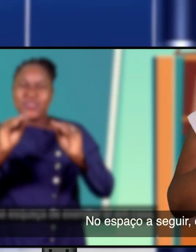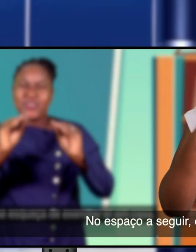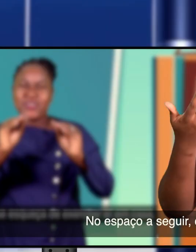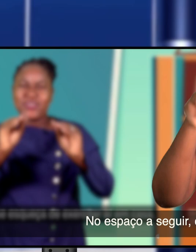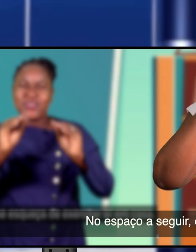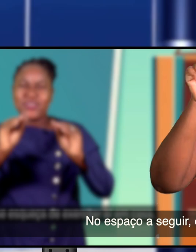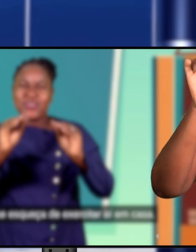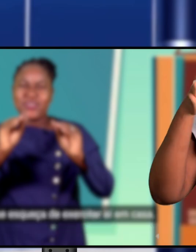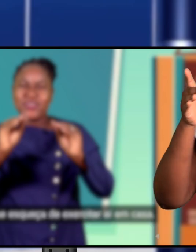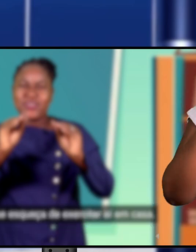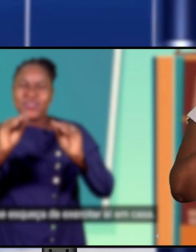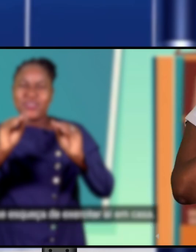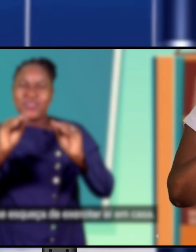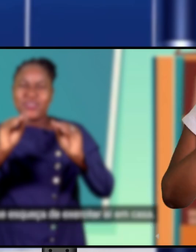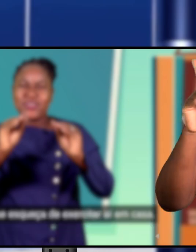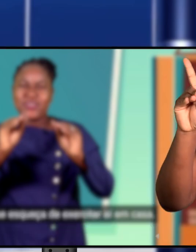sobre a deficiência.